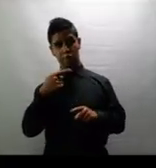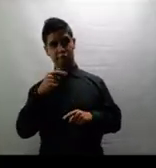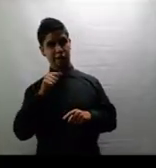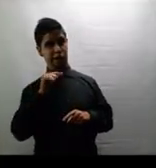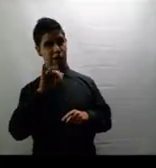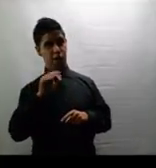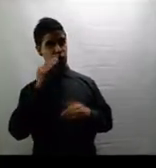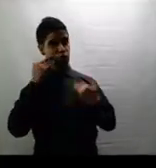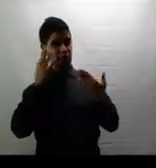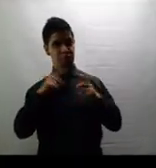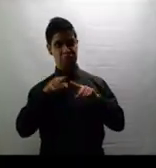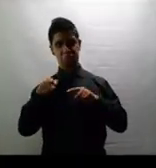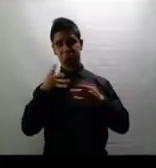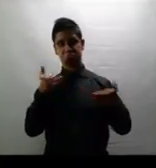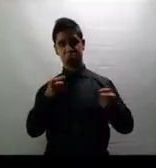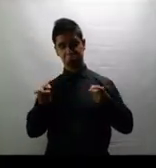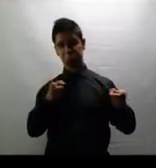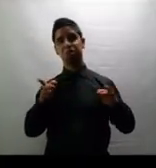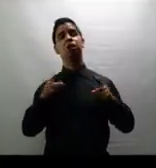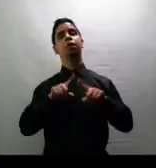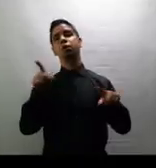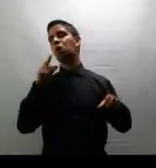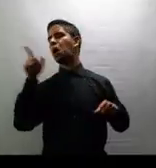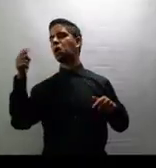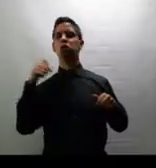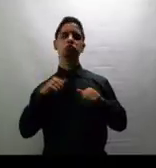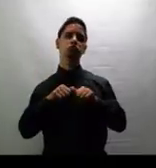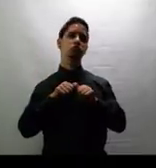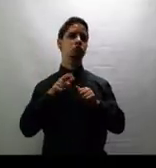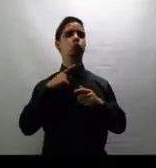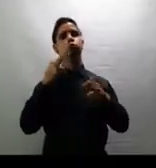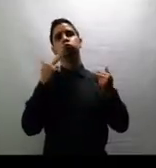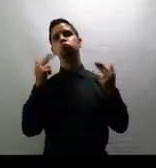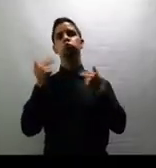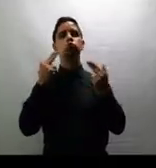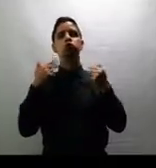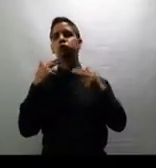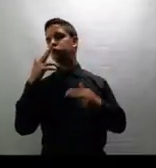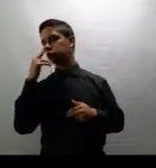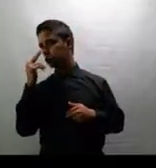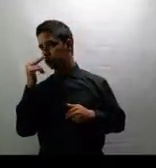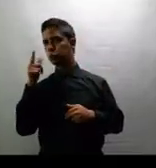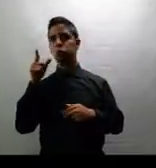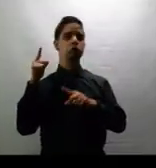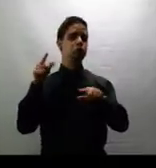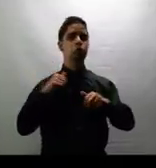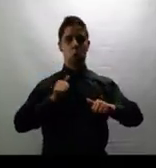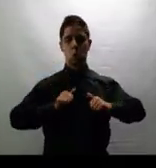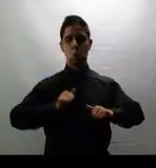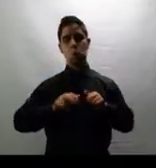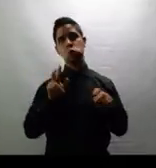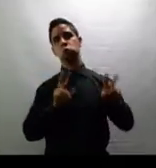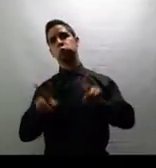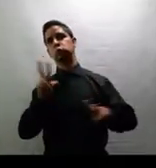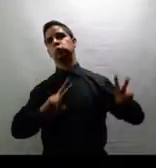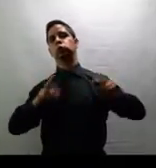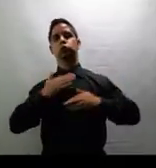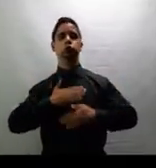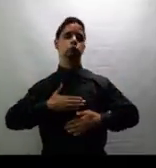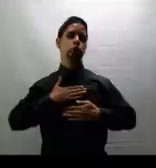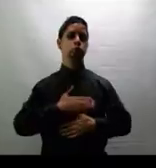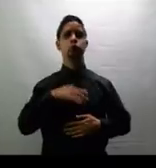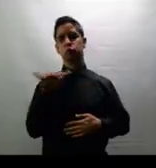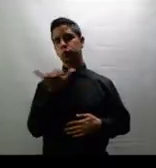con todo eso seguía relajando y va las obras de teatro y se las disfrutaba